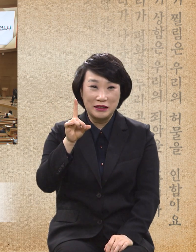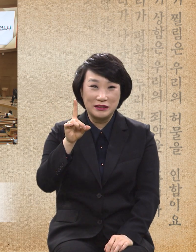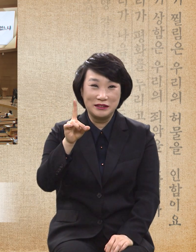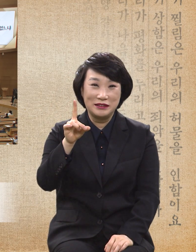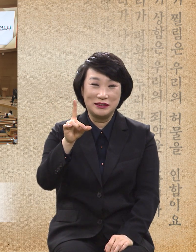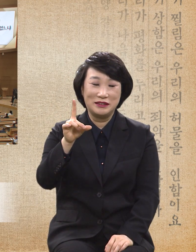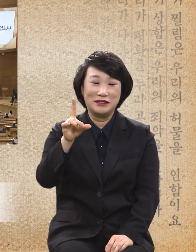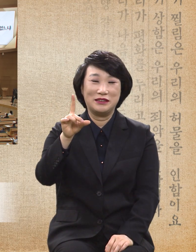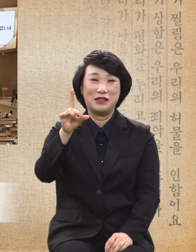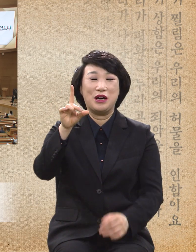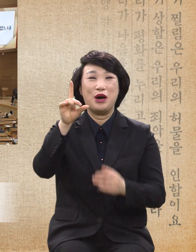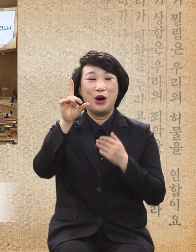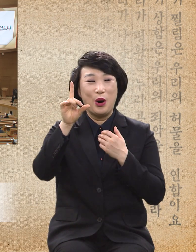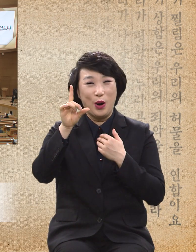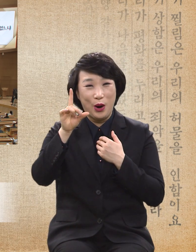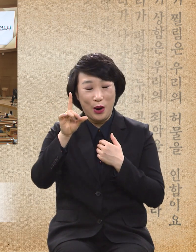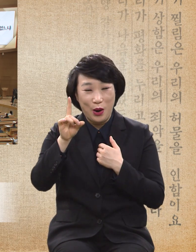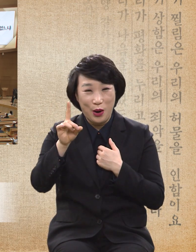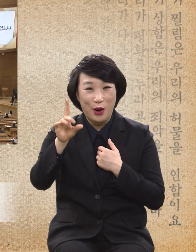밖에는